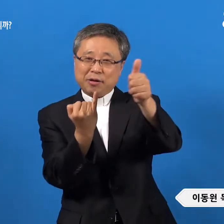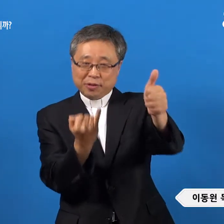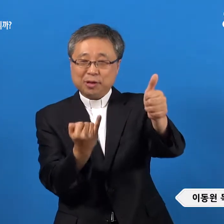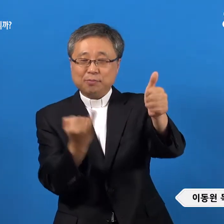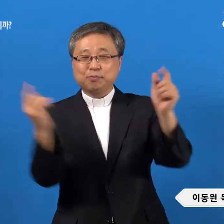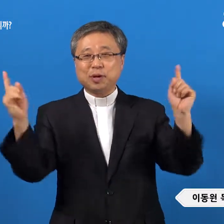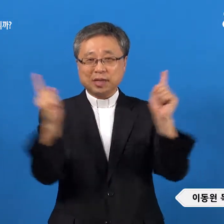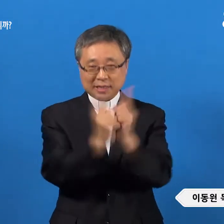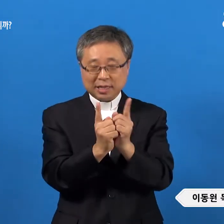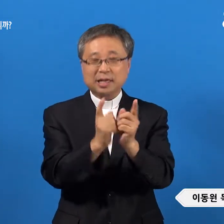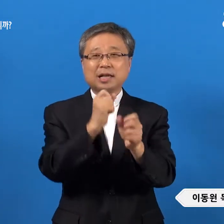행복하게 살게 하옵소서.